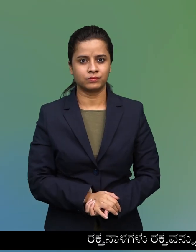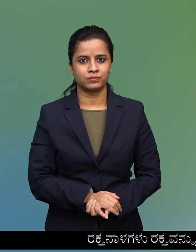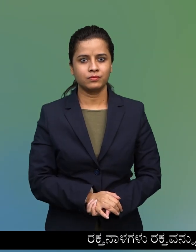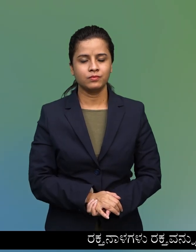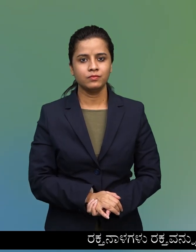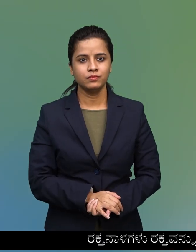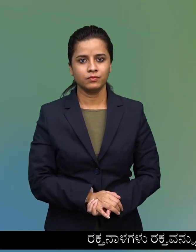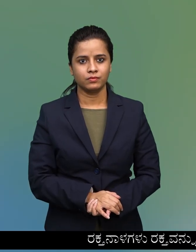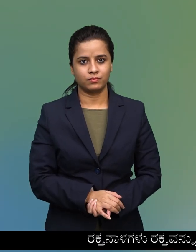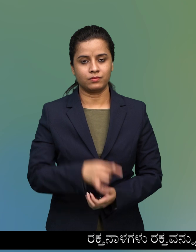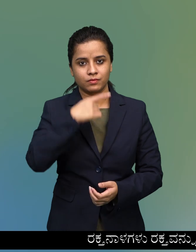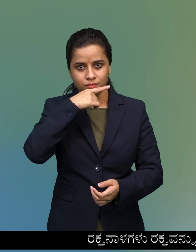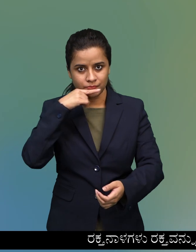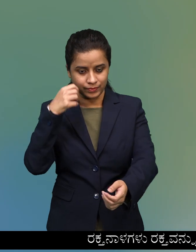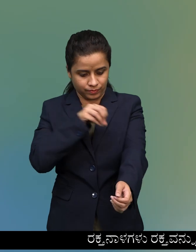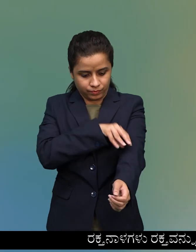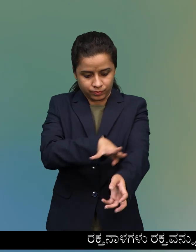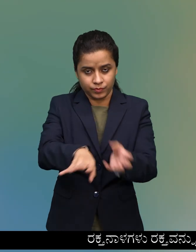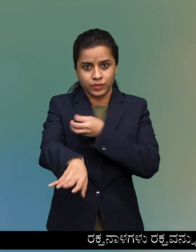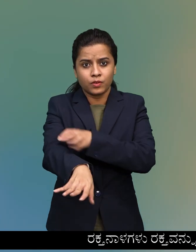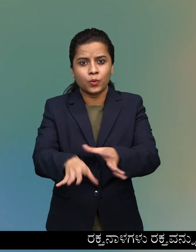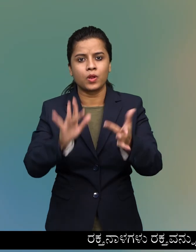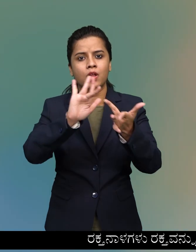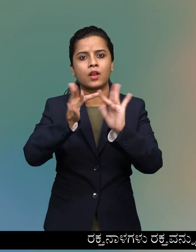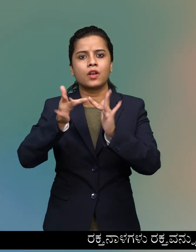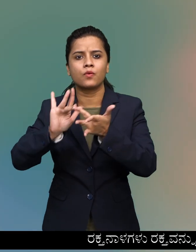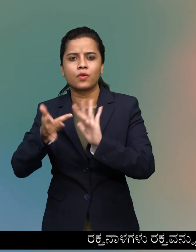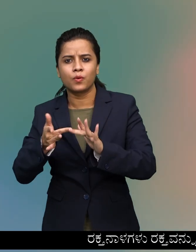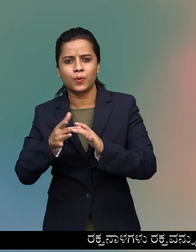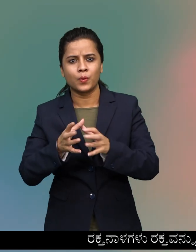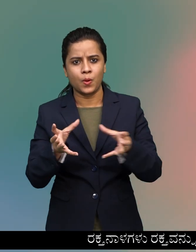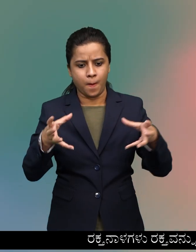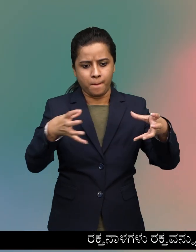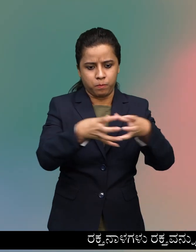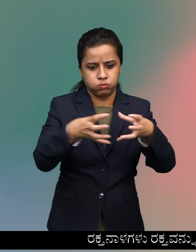ರಕ್ತನಾಳಗಳು ರಕ್ತವನ್ನು ಸಾಗಿಸುವ ಶಾಖೆಯ ಕೊಳವೆಗಳ ಜಾಲವಾಗಿದೆ.